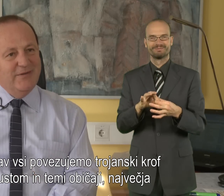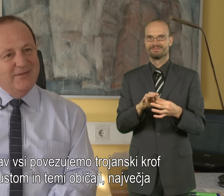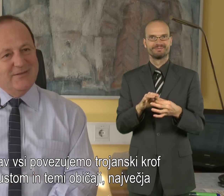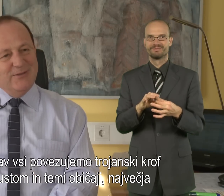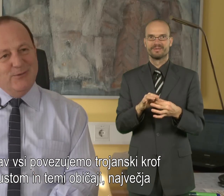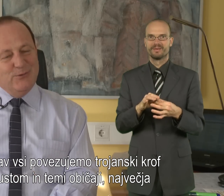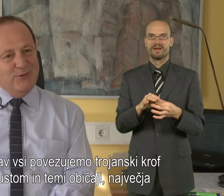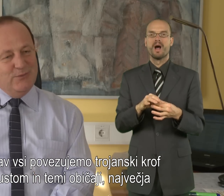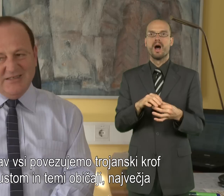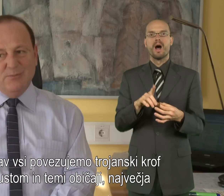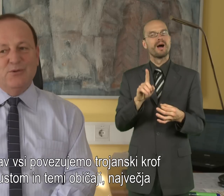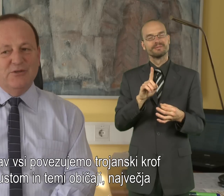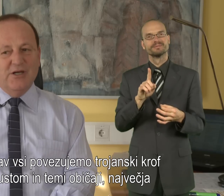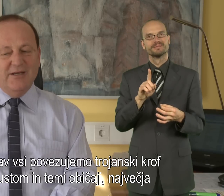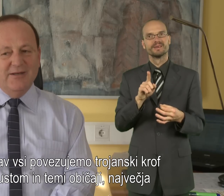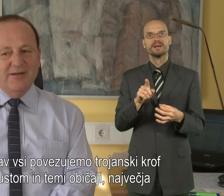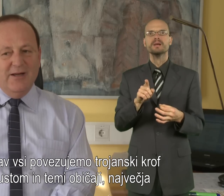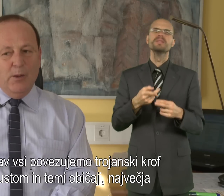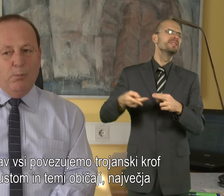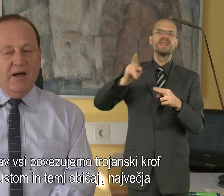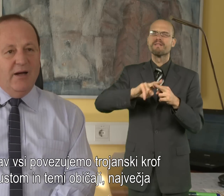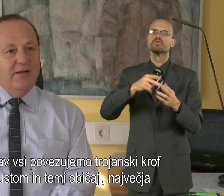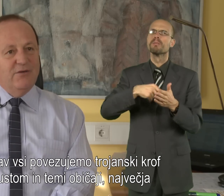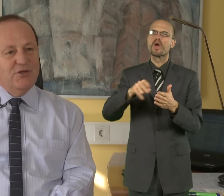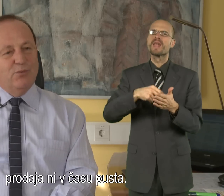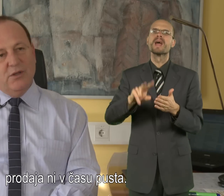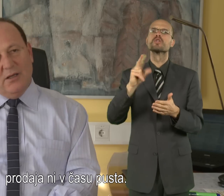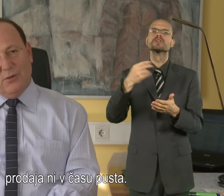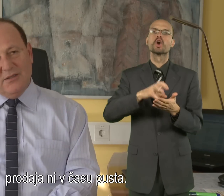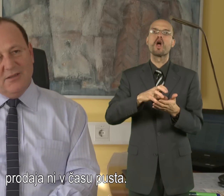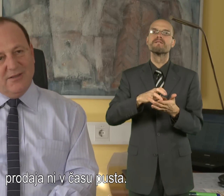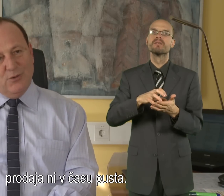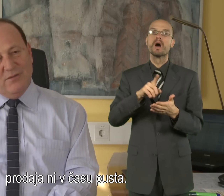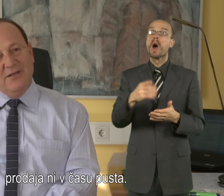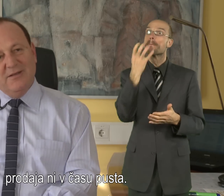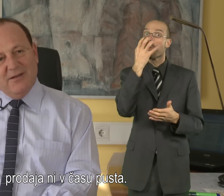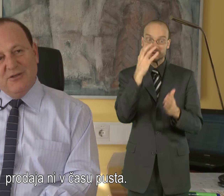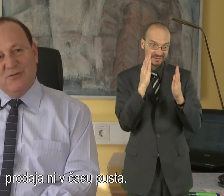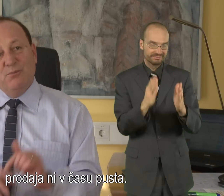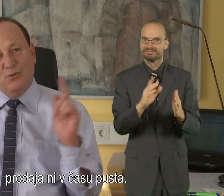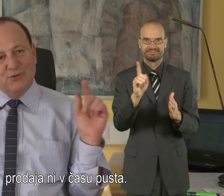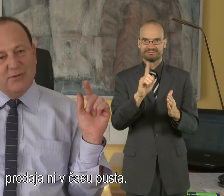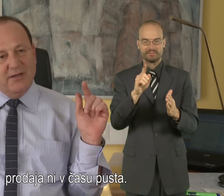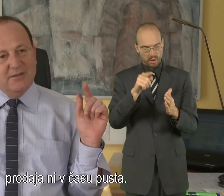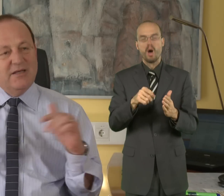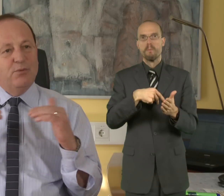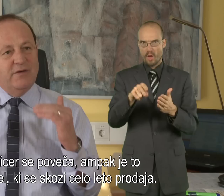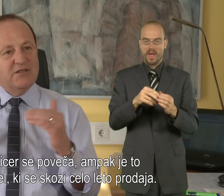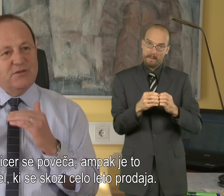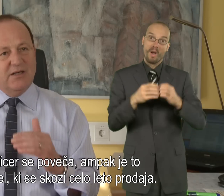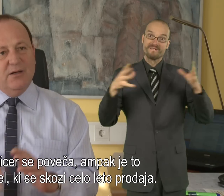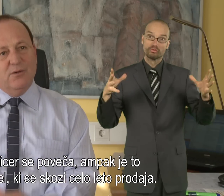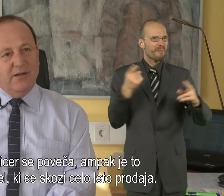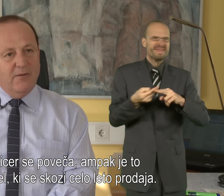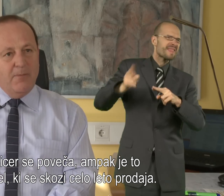vem, z tem običaji, pa največja prodaja trojanskega krofa ni največja v pustu, se